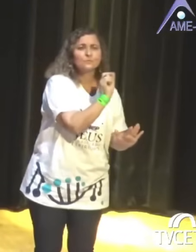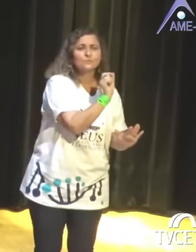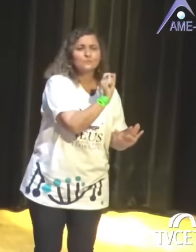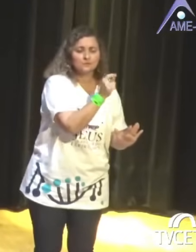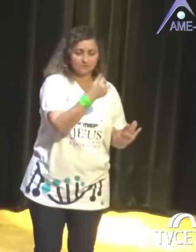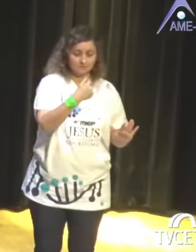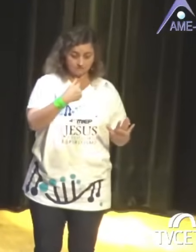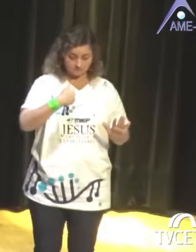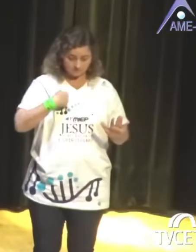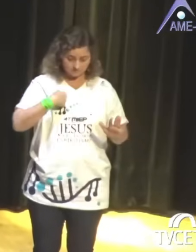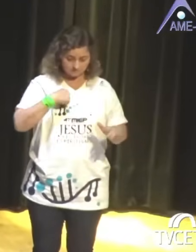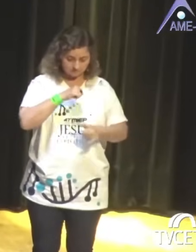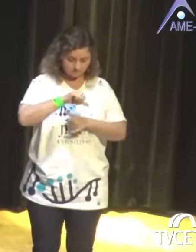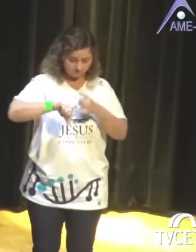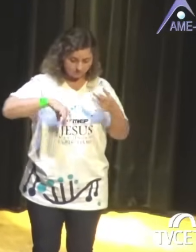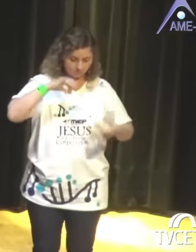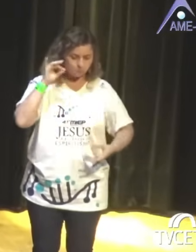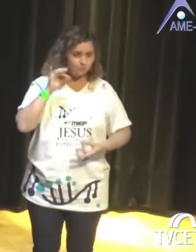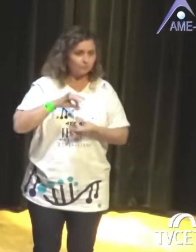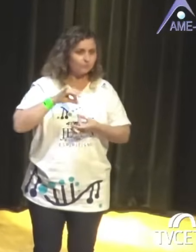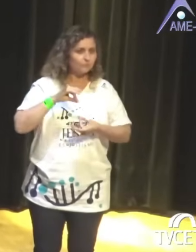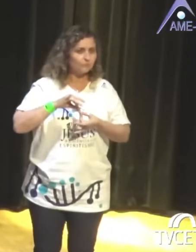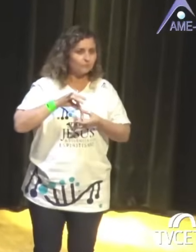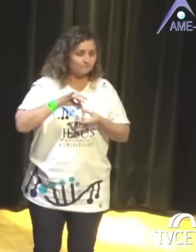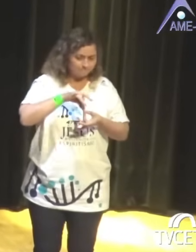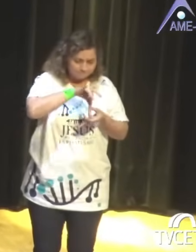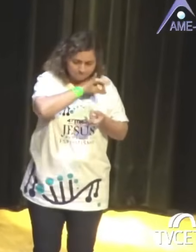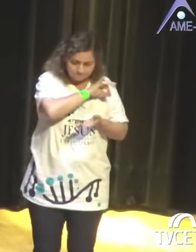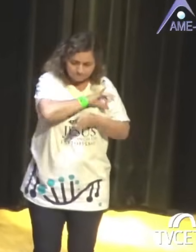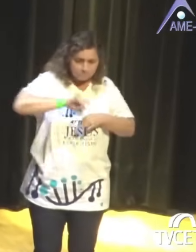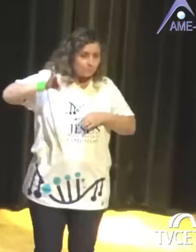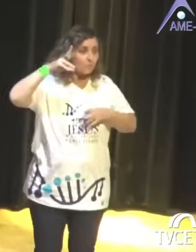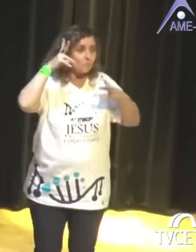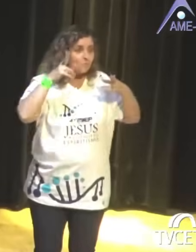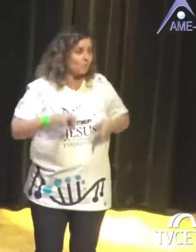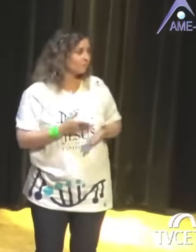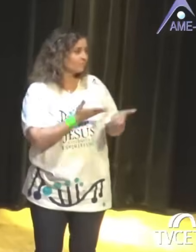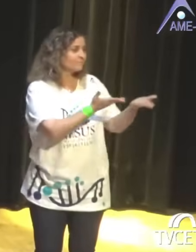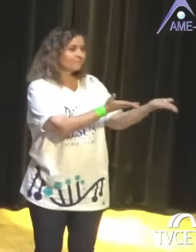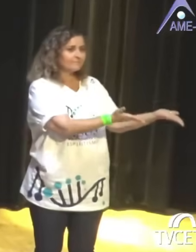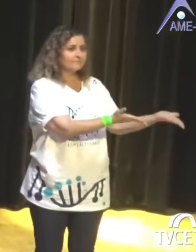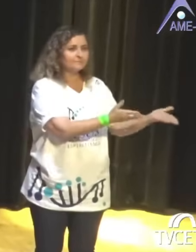transforme em um espírito Puro como